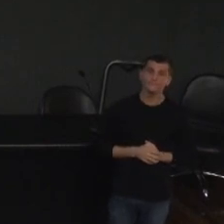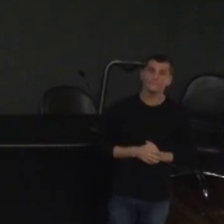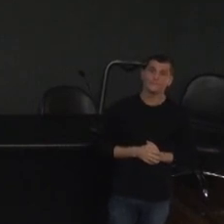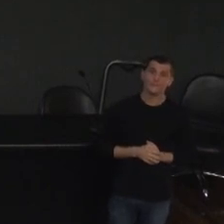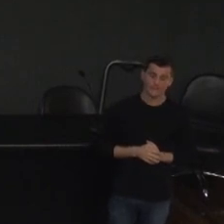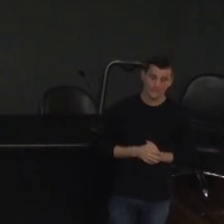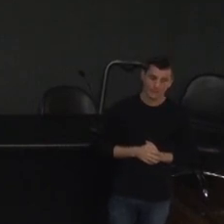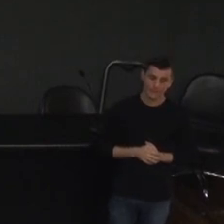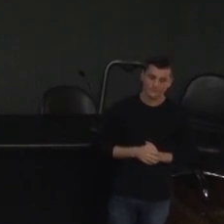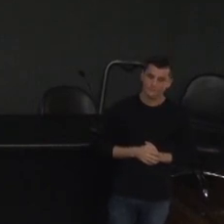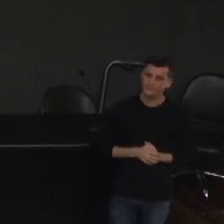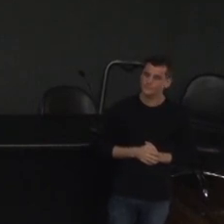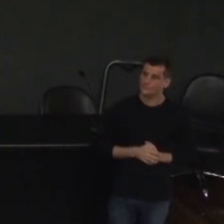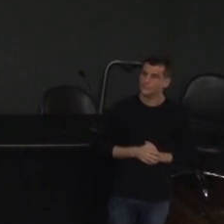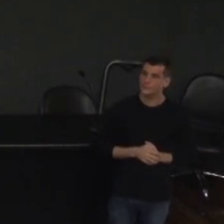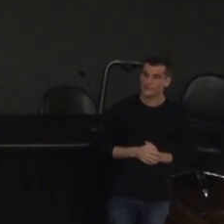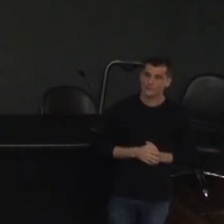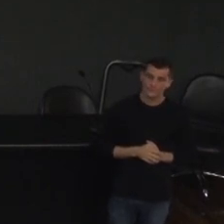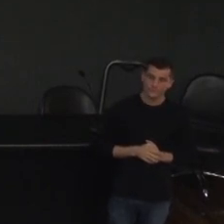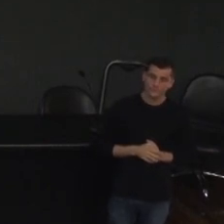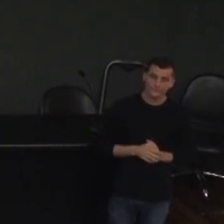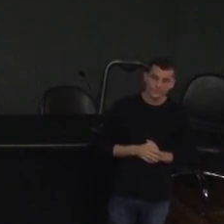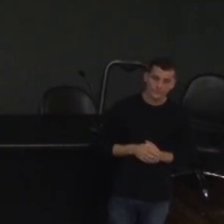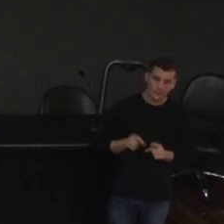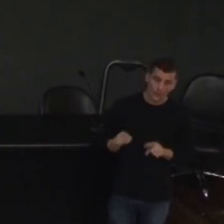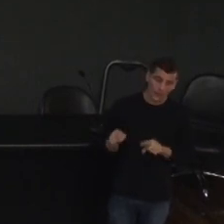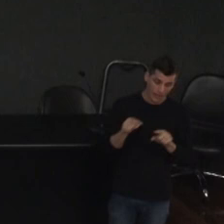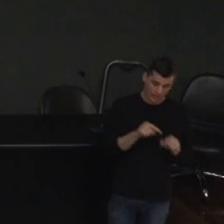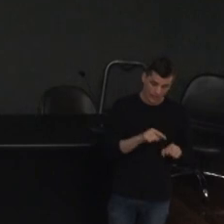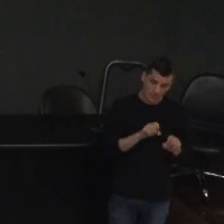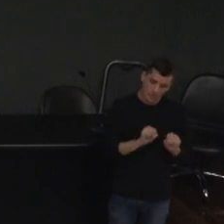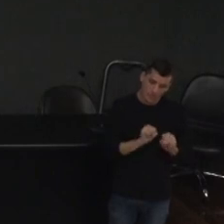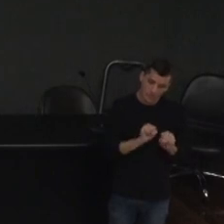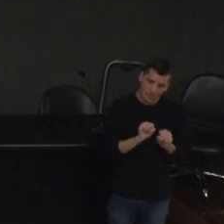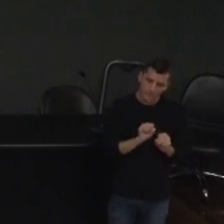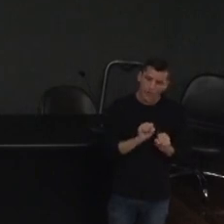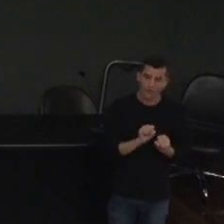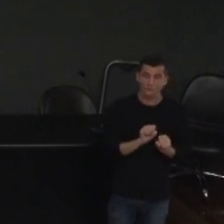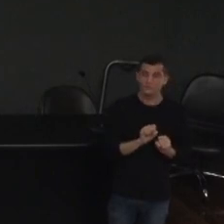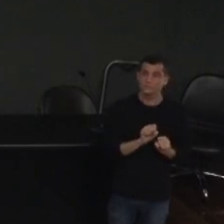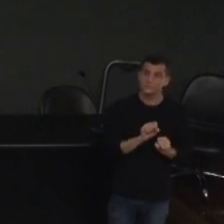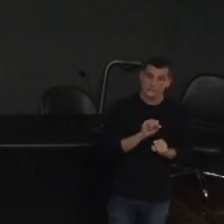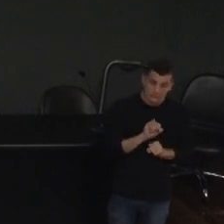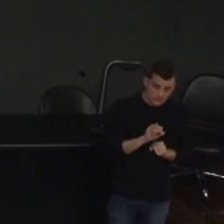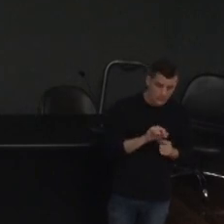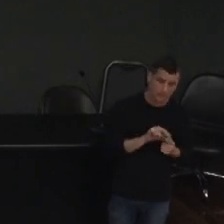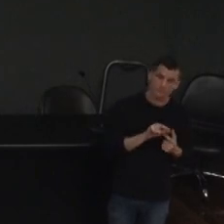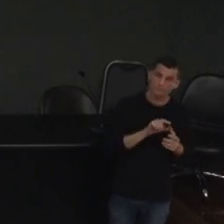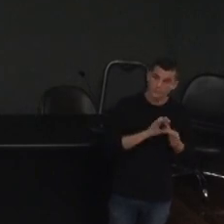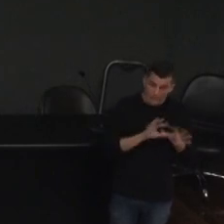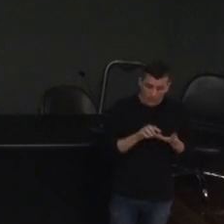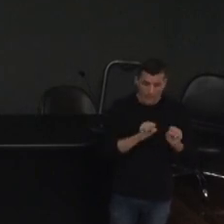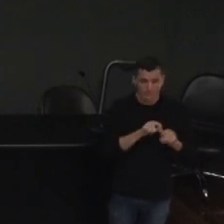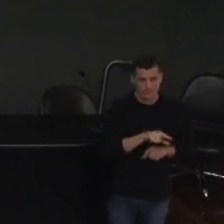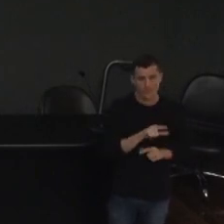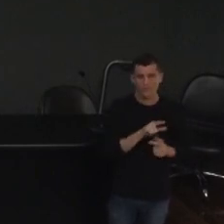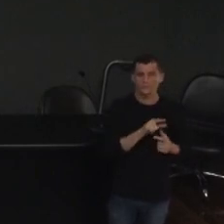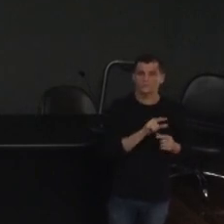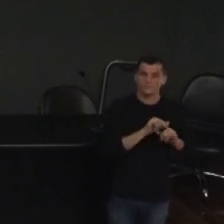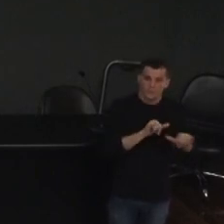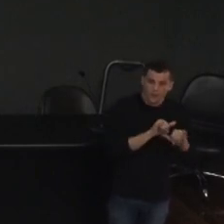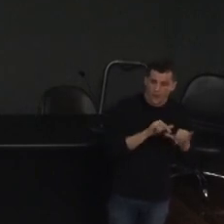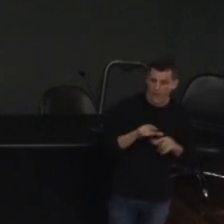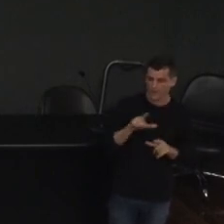portanto pessoal não há nenhum conflito entre a lgpd e a lai e outra a lgpd como Norma